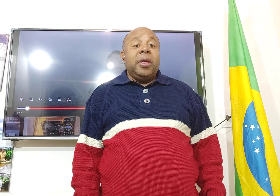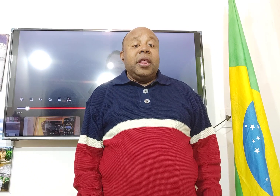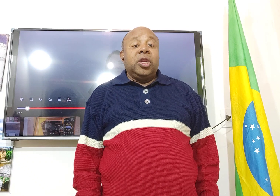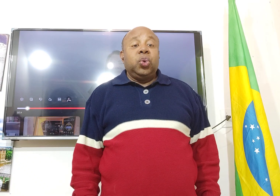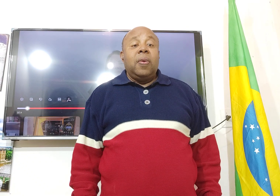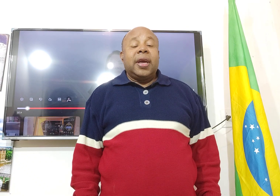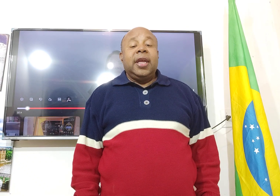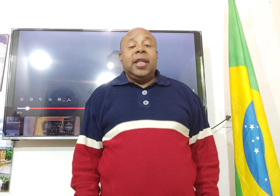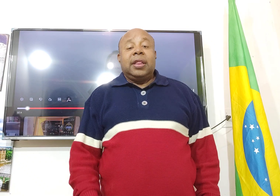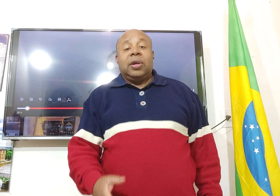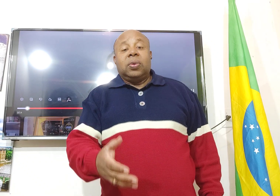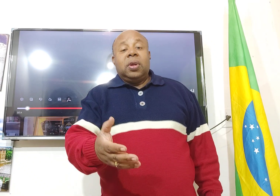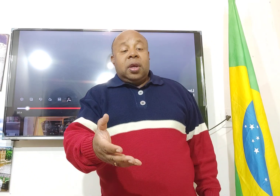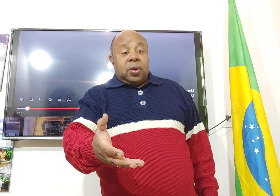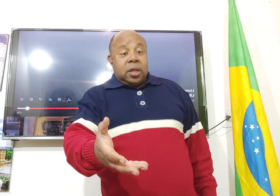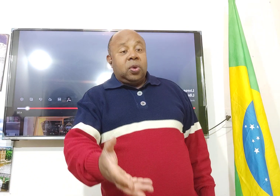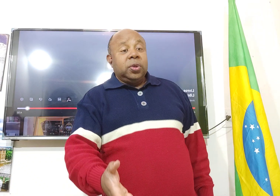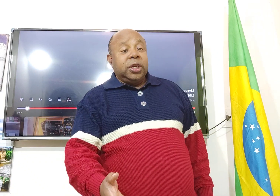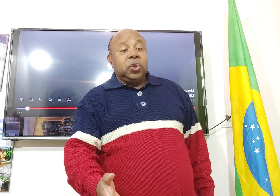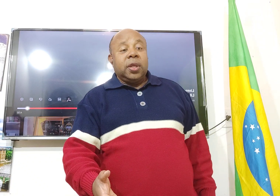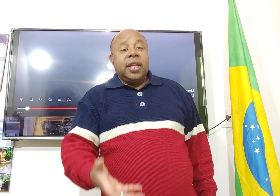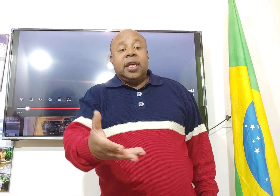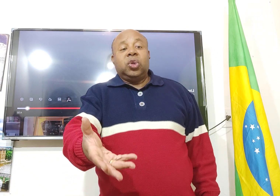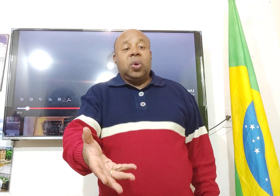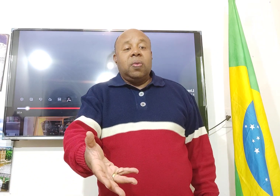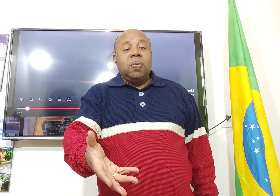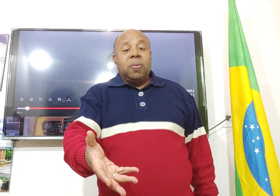e João aqui nesse contexto nosso, quem que é o João?